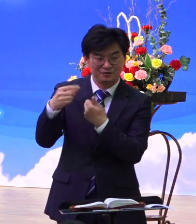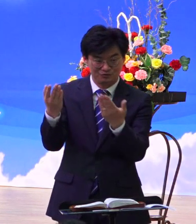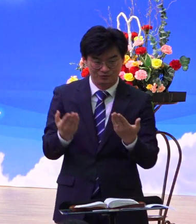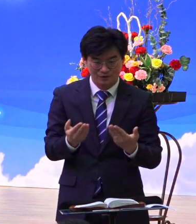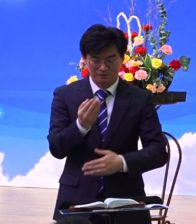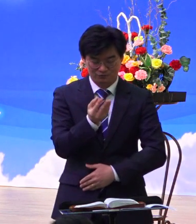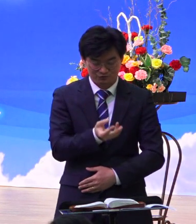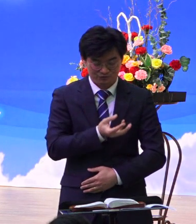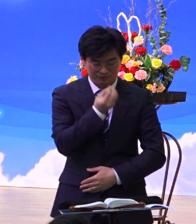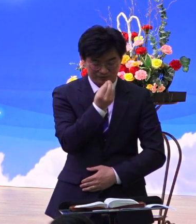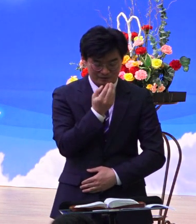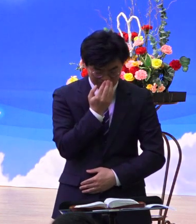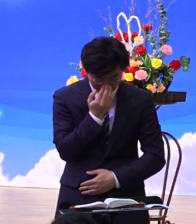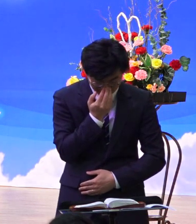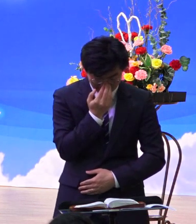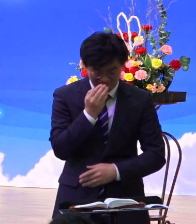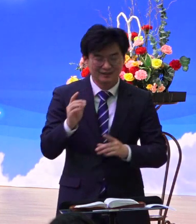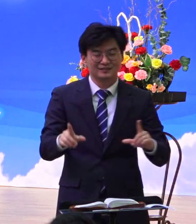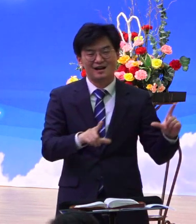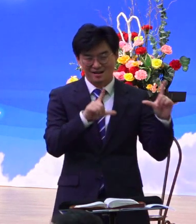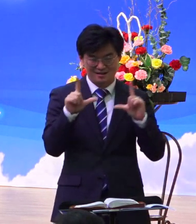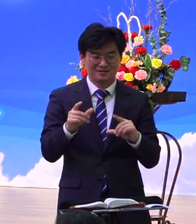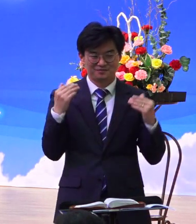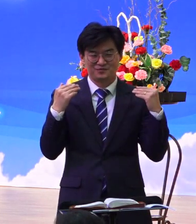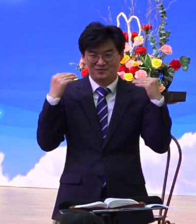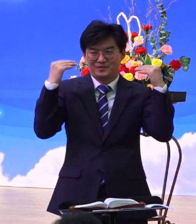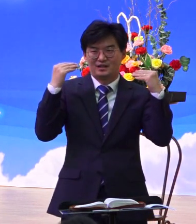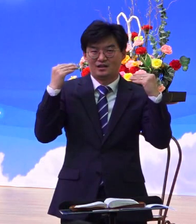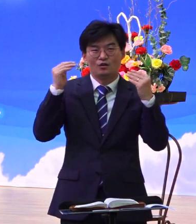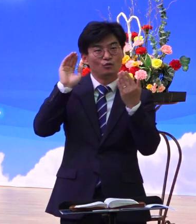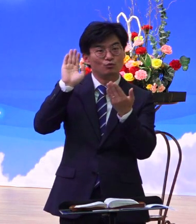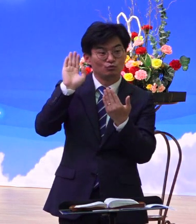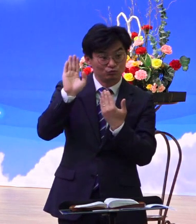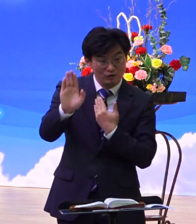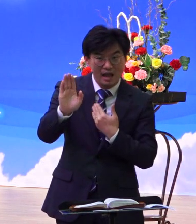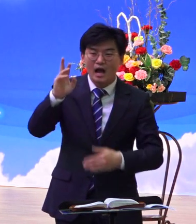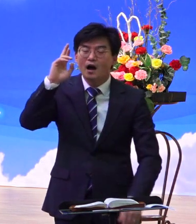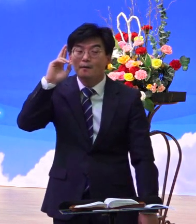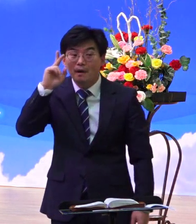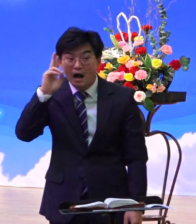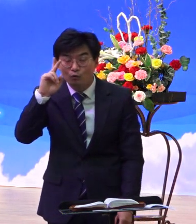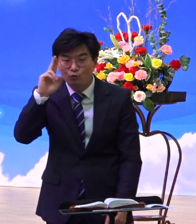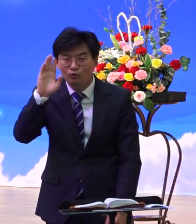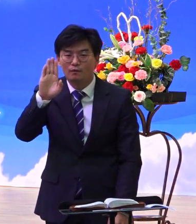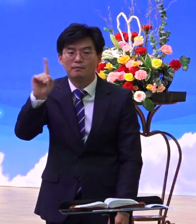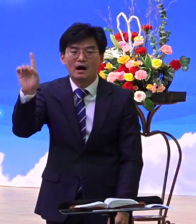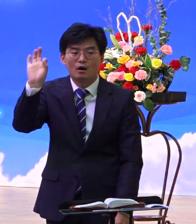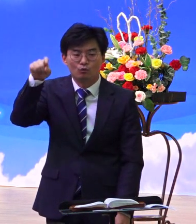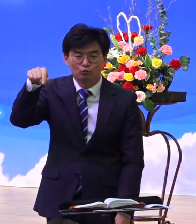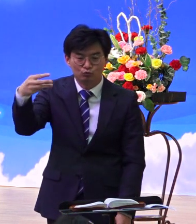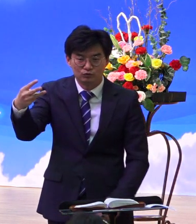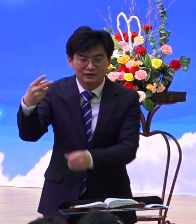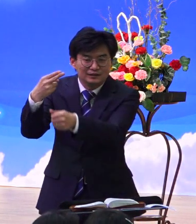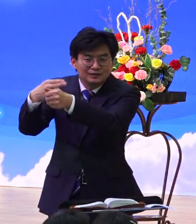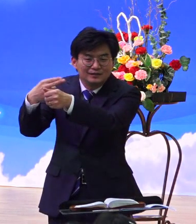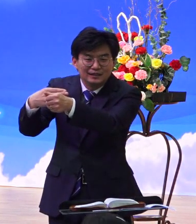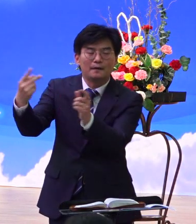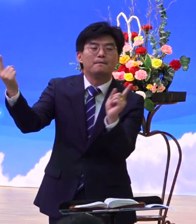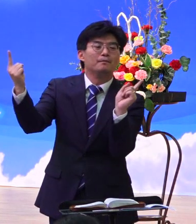믿음의 가정에서 자란 디모데가 바울을 만나서 그 삶이 더욱 변화되고